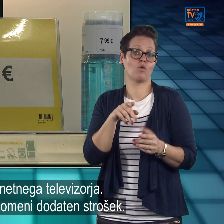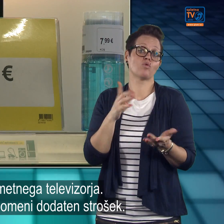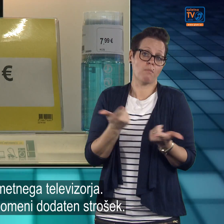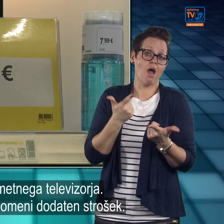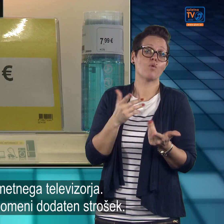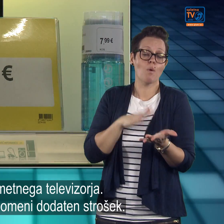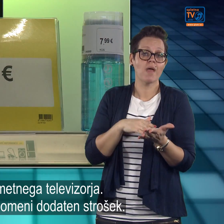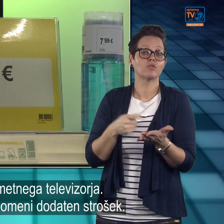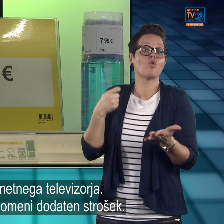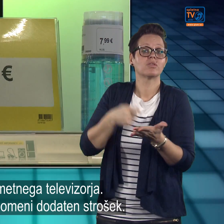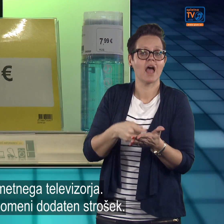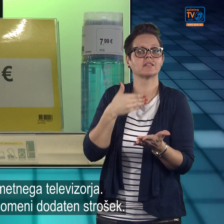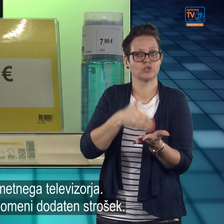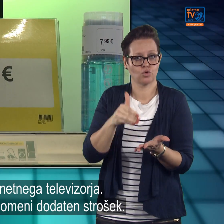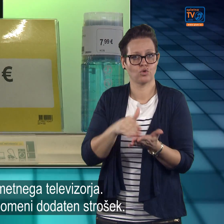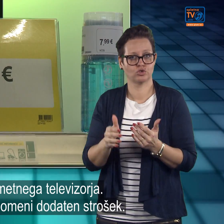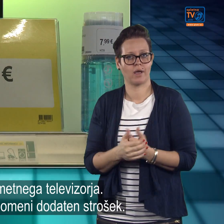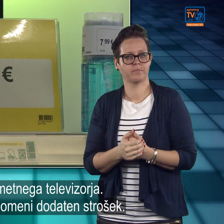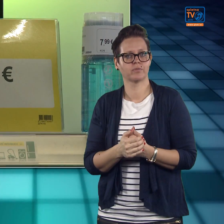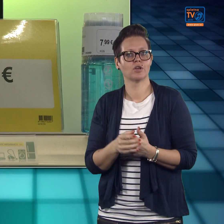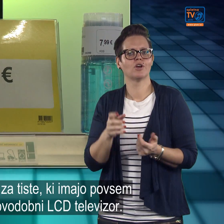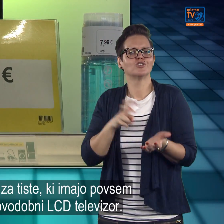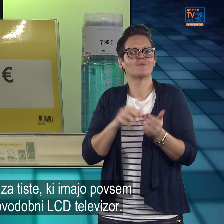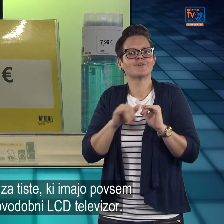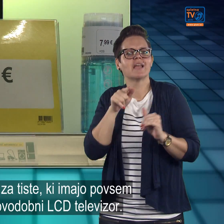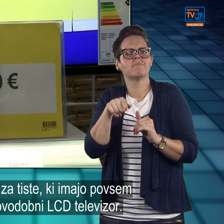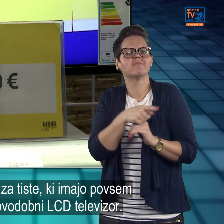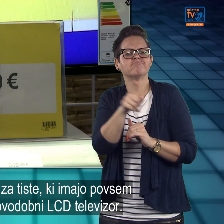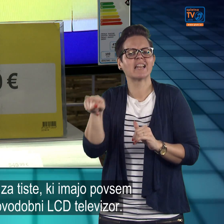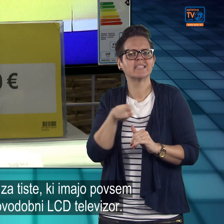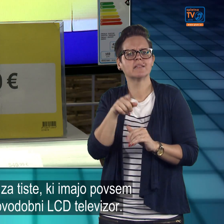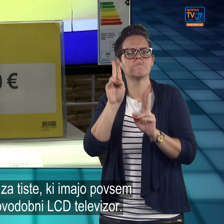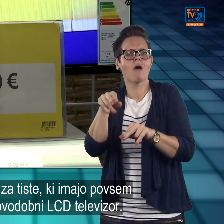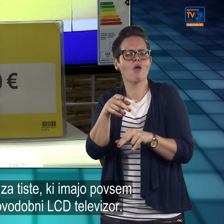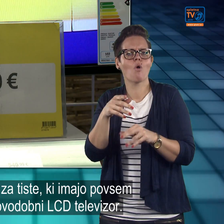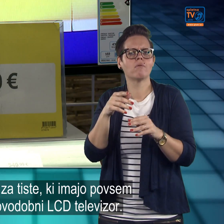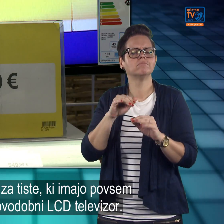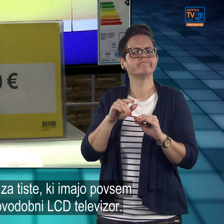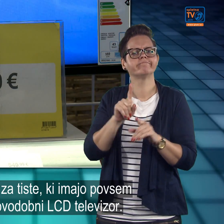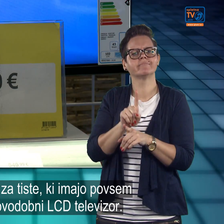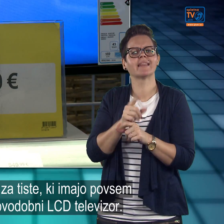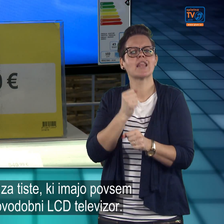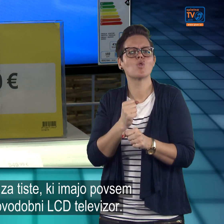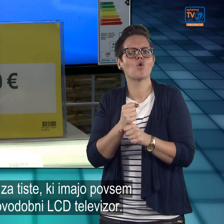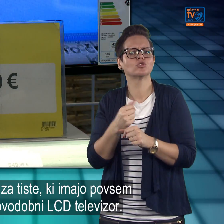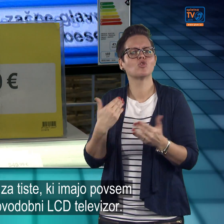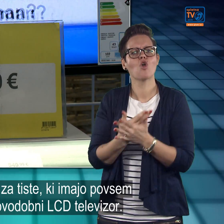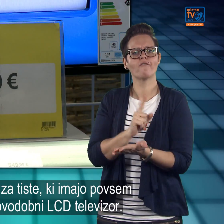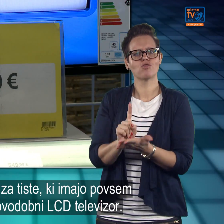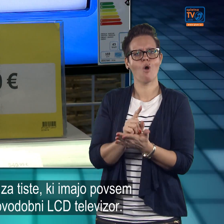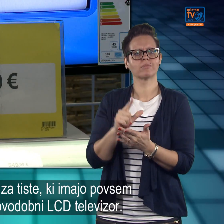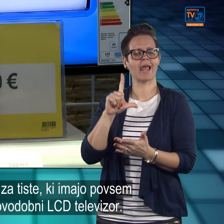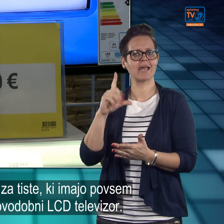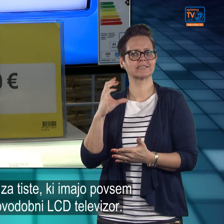To lahko pomeni dodaten strošek. Še posebej za tiste, ki imajo povsem delujoč novodobni